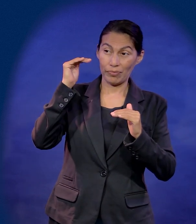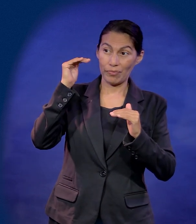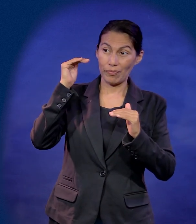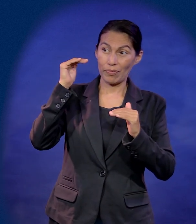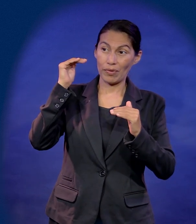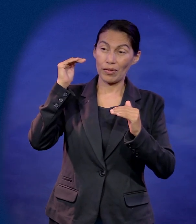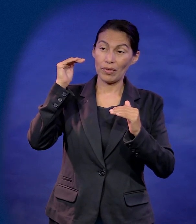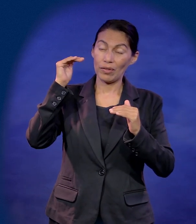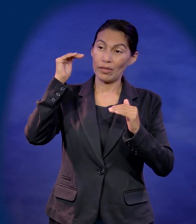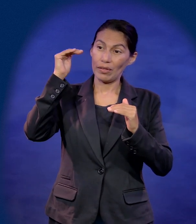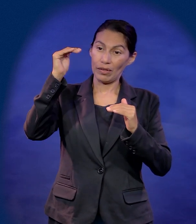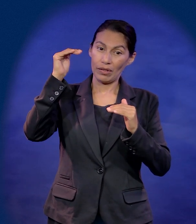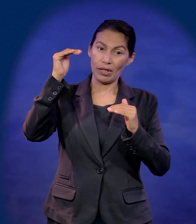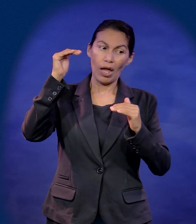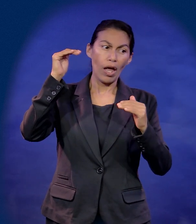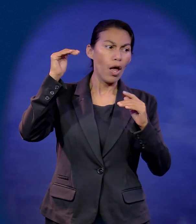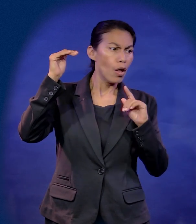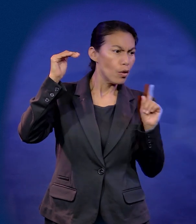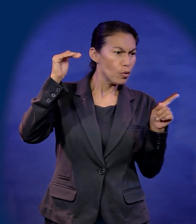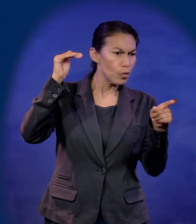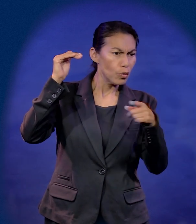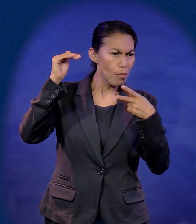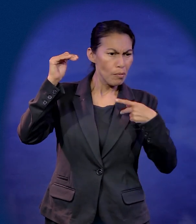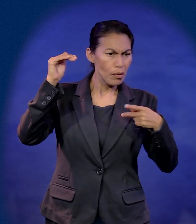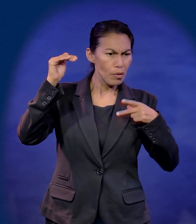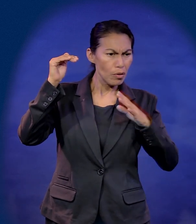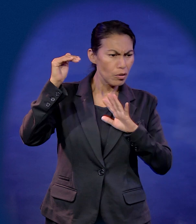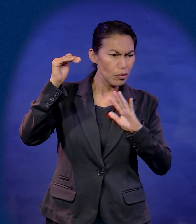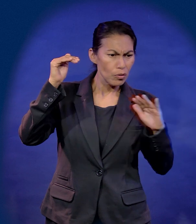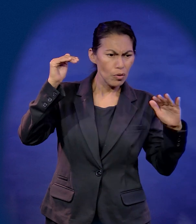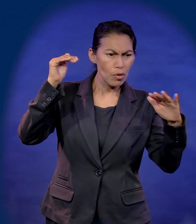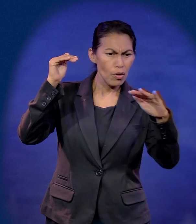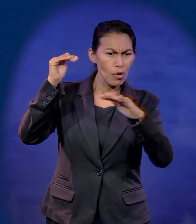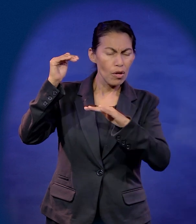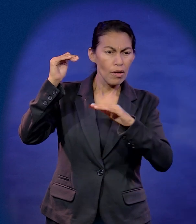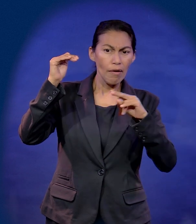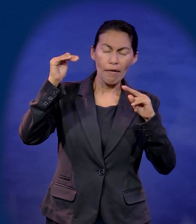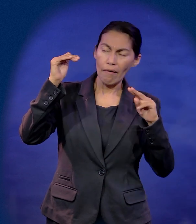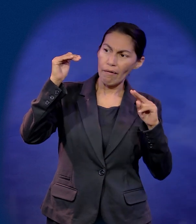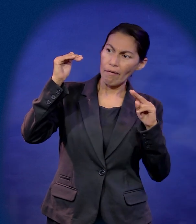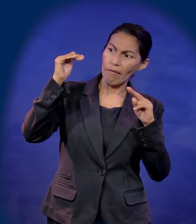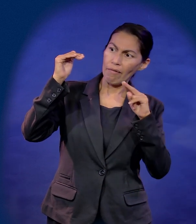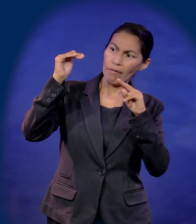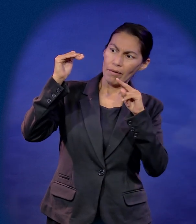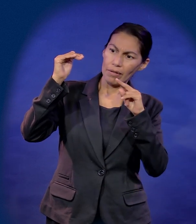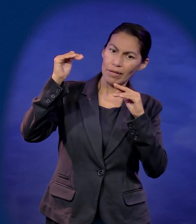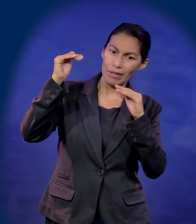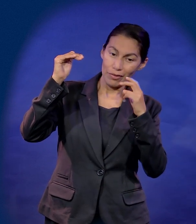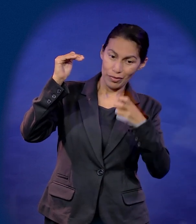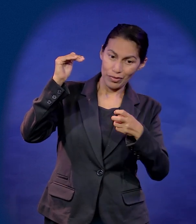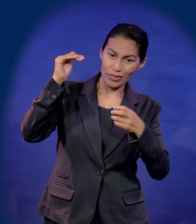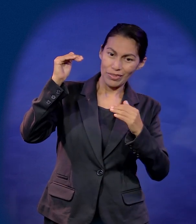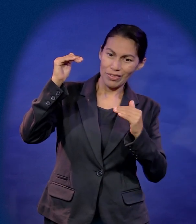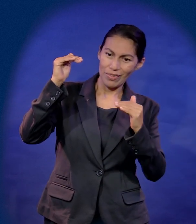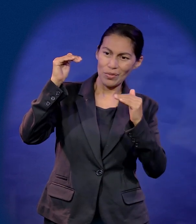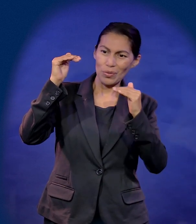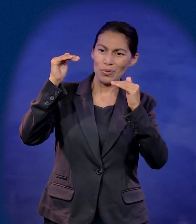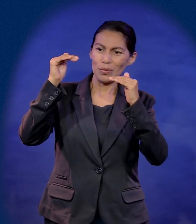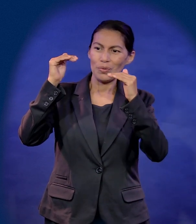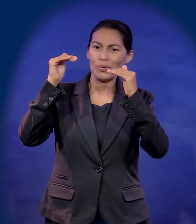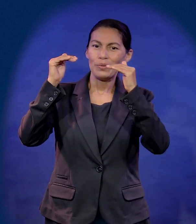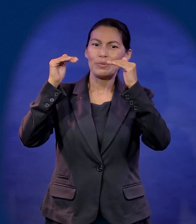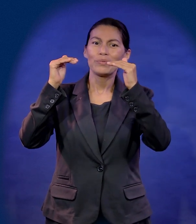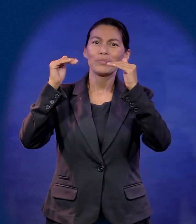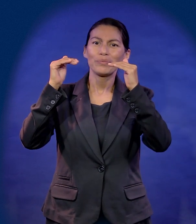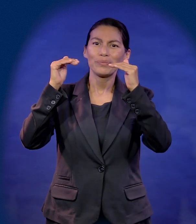mí, yo siempre soy superior a ti. Por lo tanto, tú vas a crecer siempre. Siempre te voy a elevar. Por